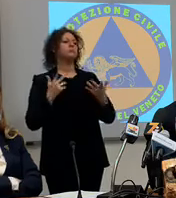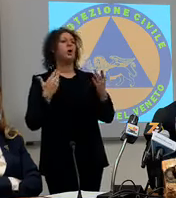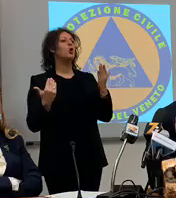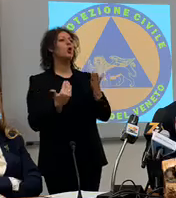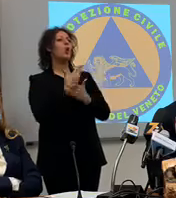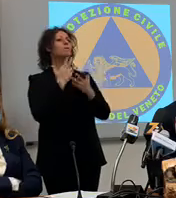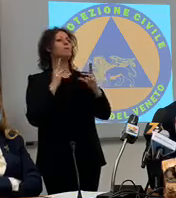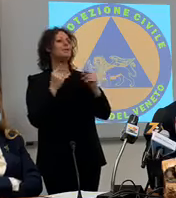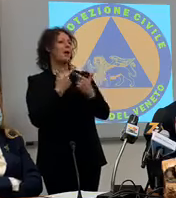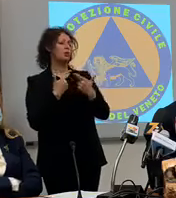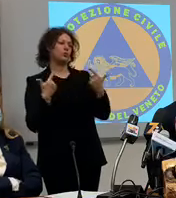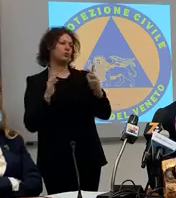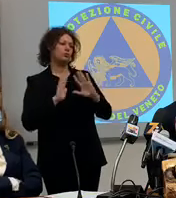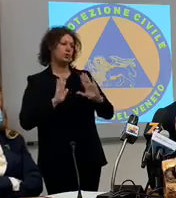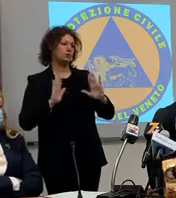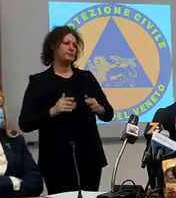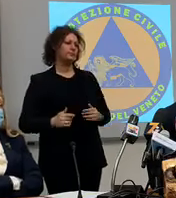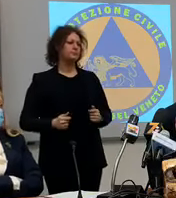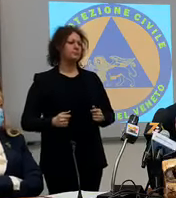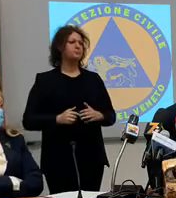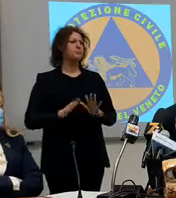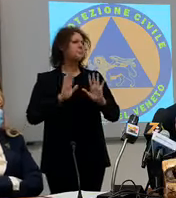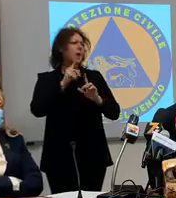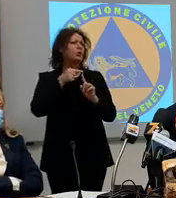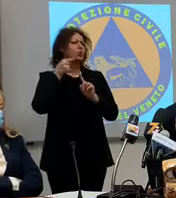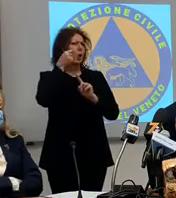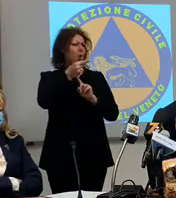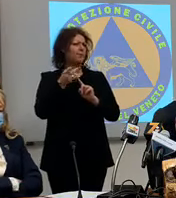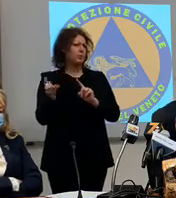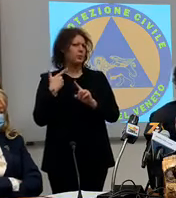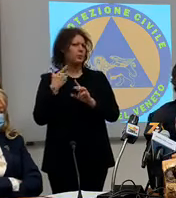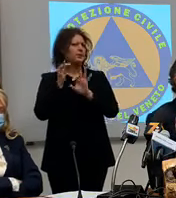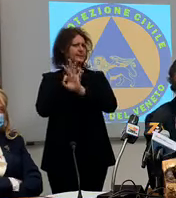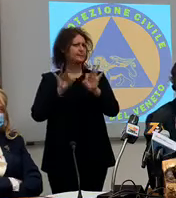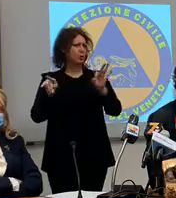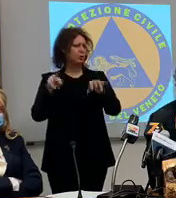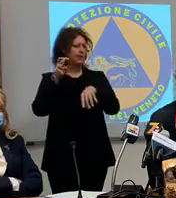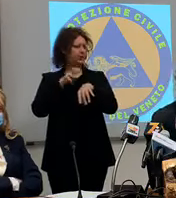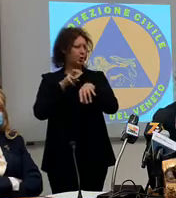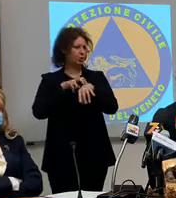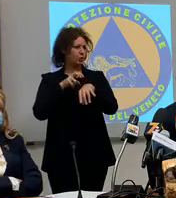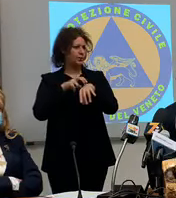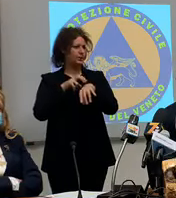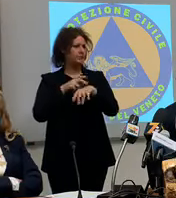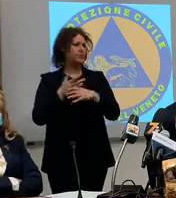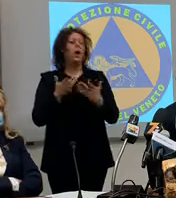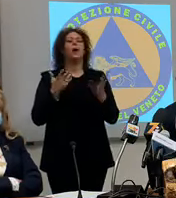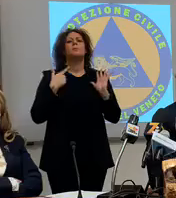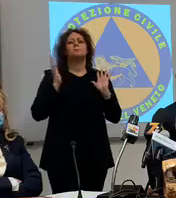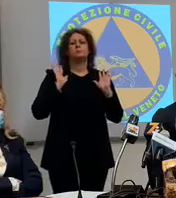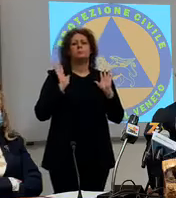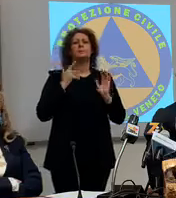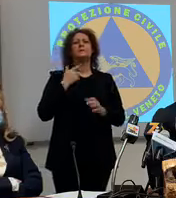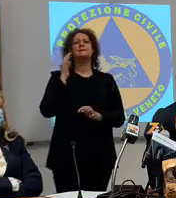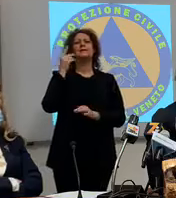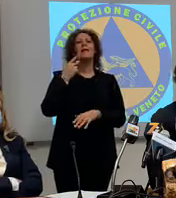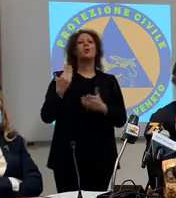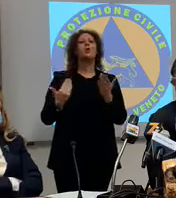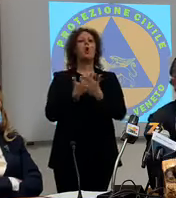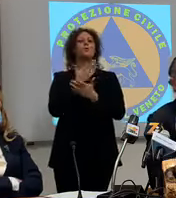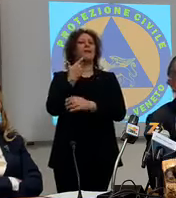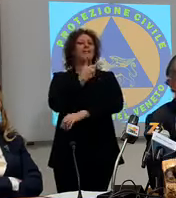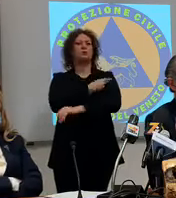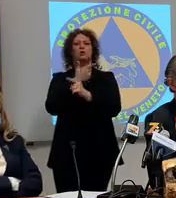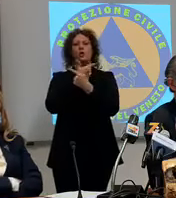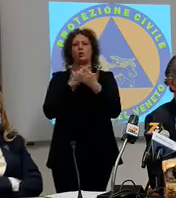nulla grazie prego dopo comunque la dottoressa interviene e fa Eh ma se non ci sono novità restiamo in